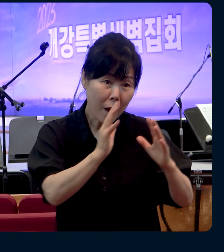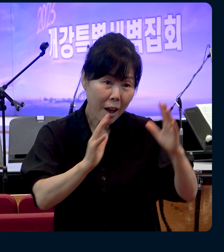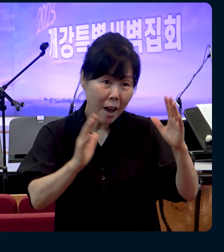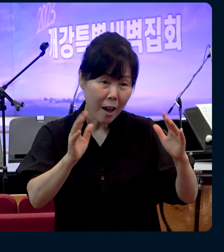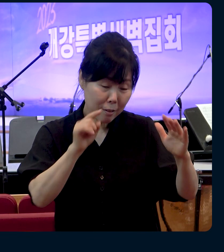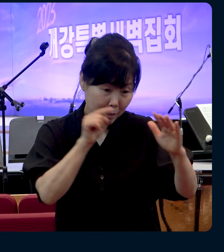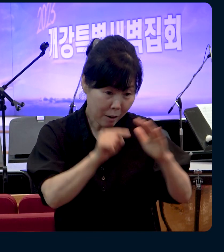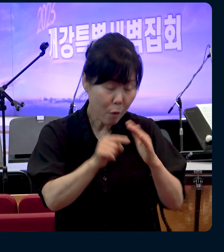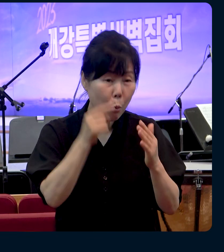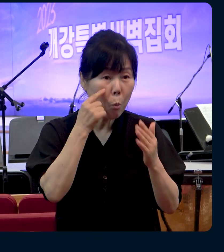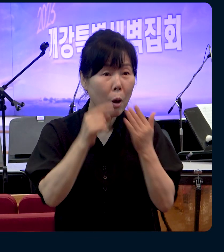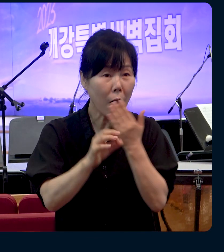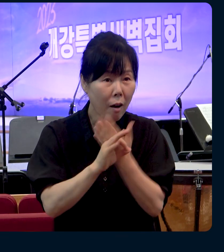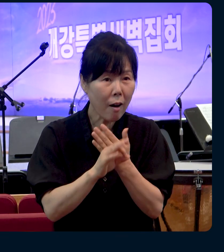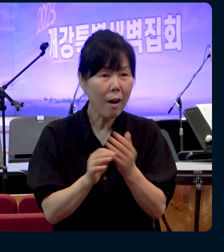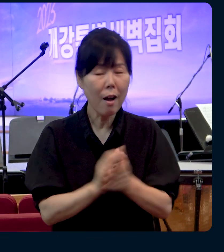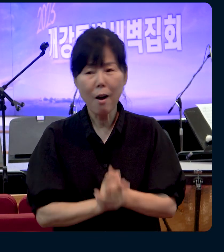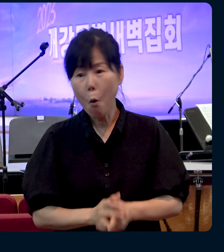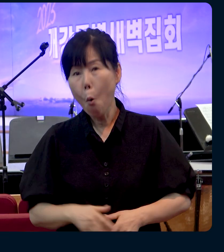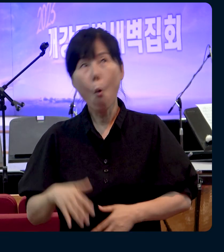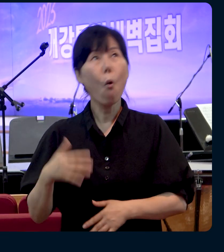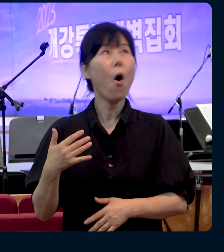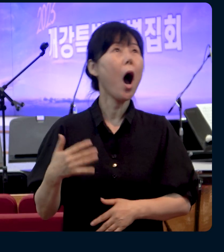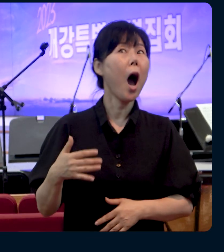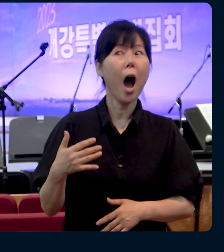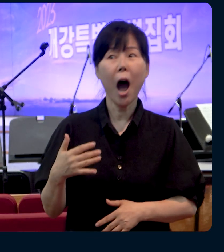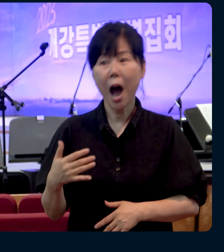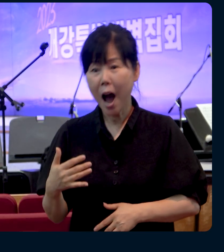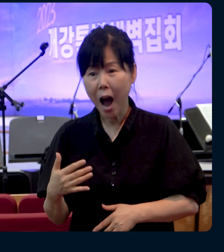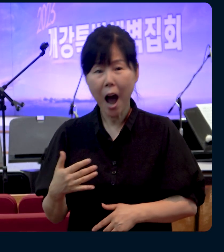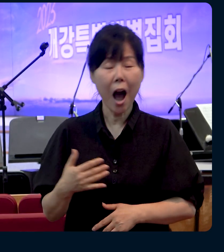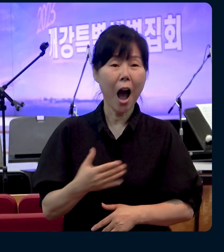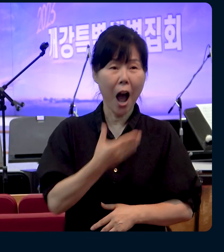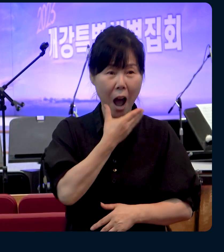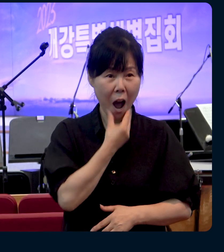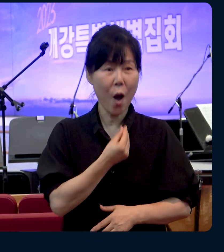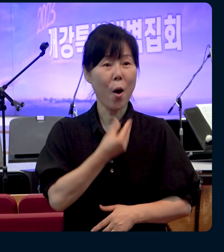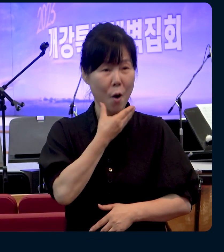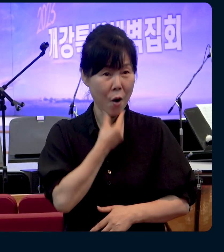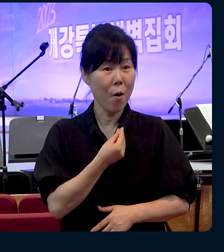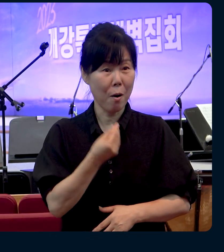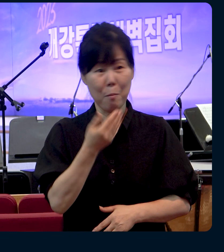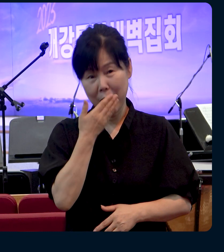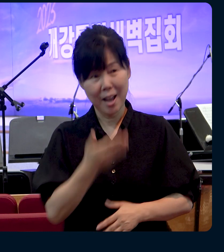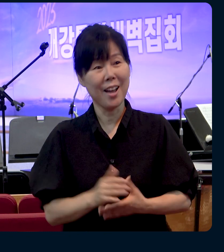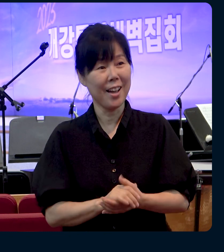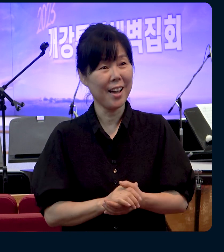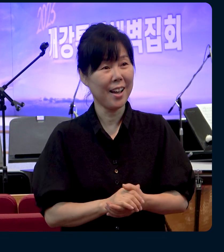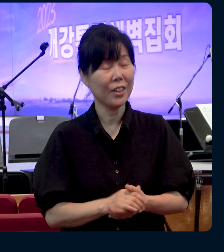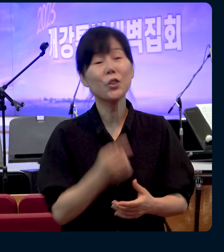우리가 뭐 어디 숲 같은 데 가서 그런 데 딱 들어가면 정말 자기도 모르게 와, 행복하다.